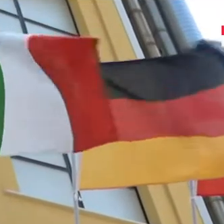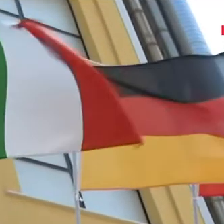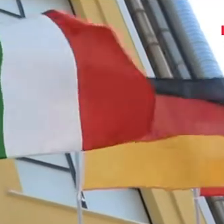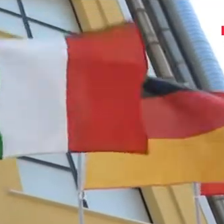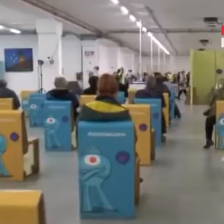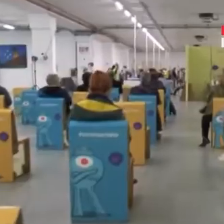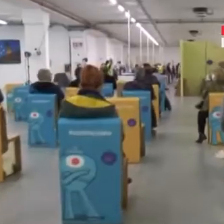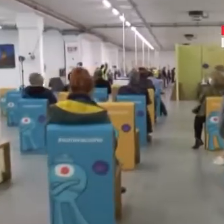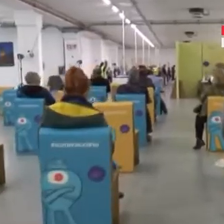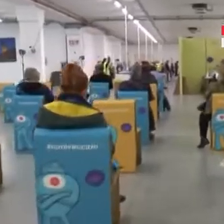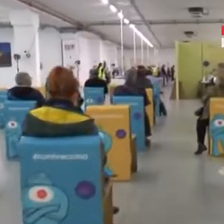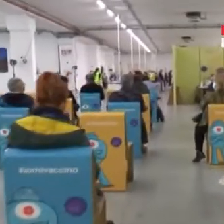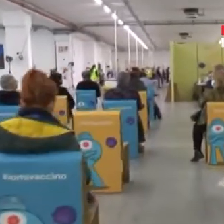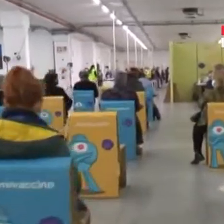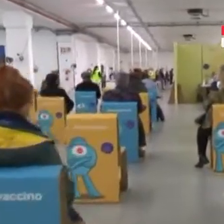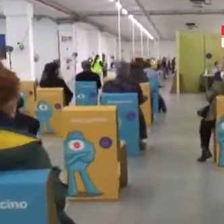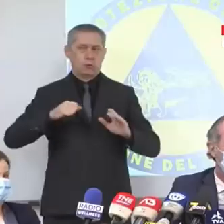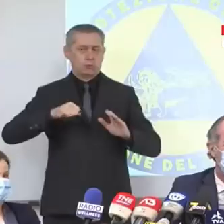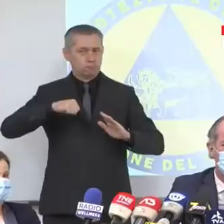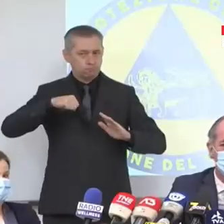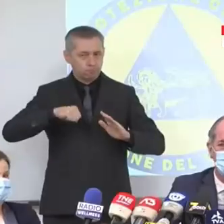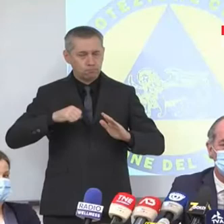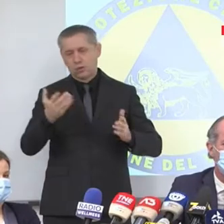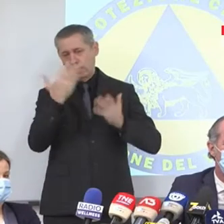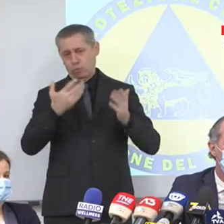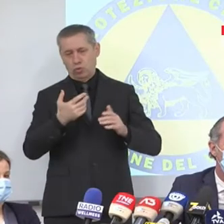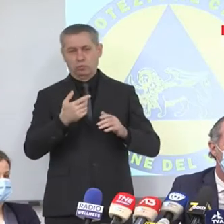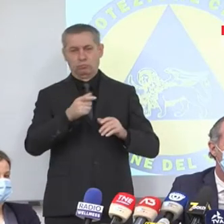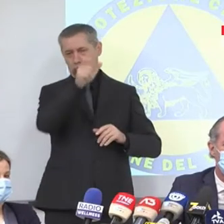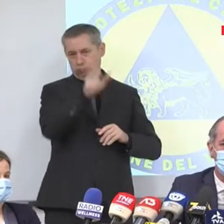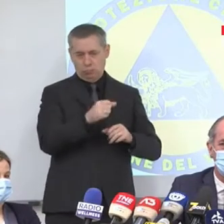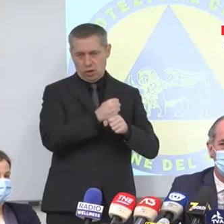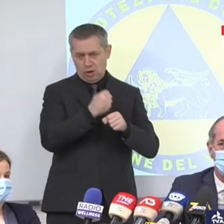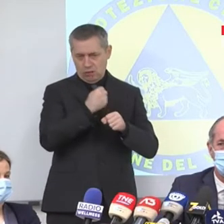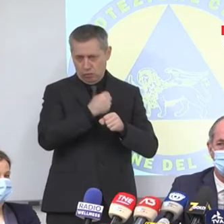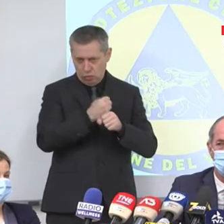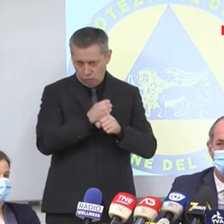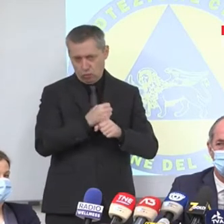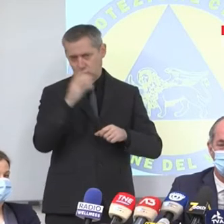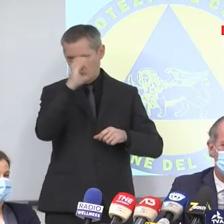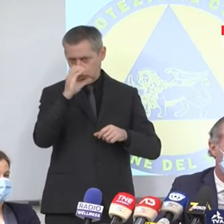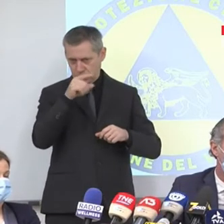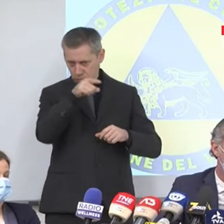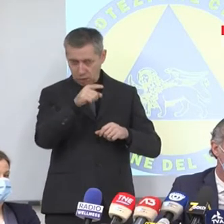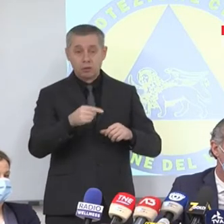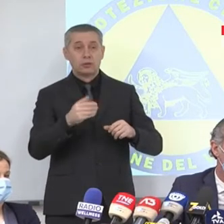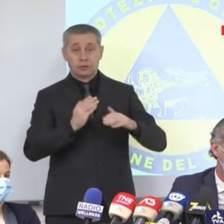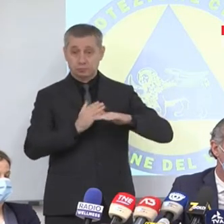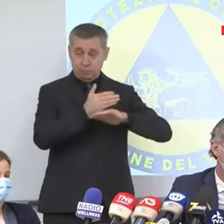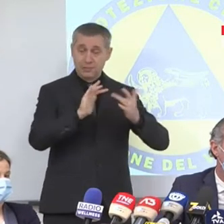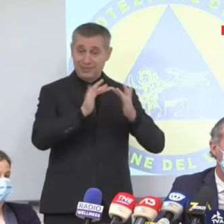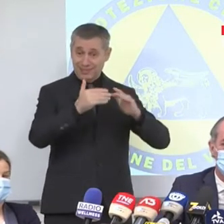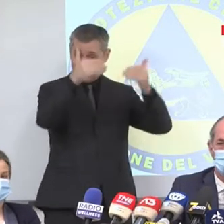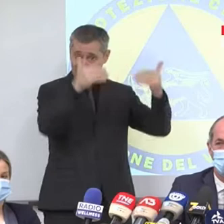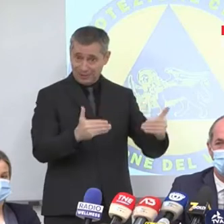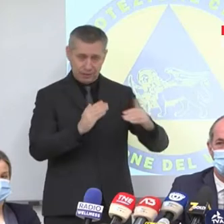sito della regione una linea vaccinale dedicata. L'operatore turistico entra nel nostro sito